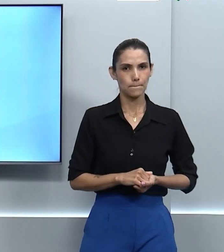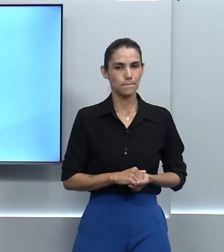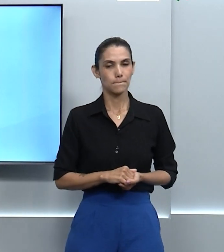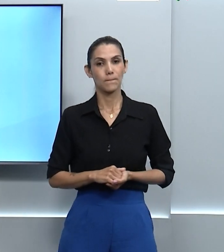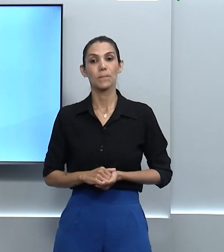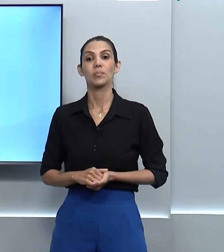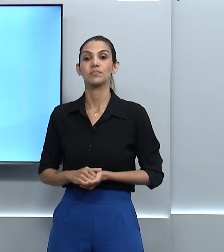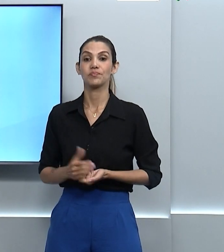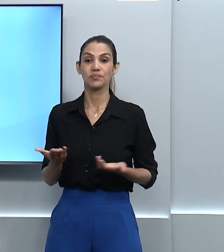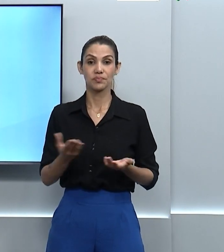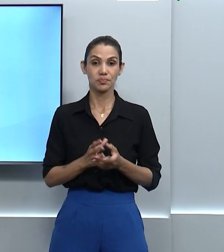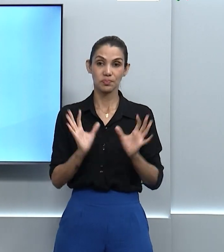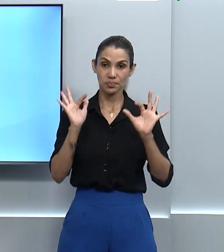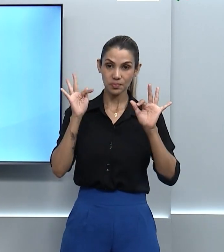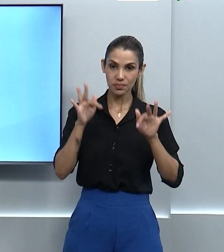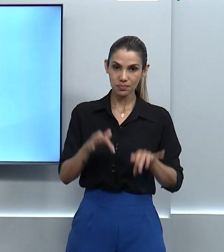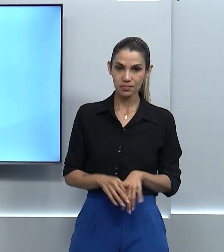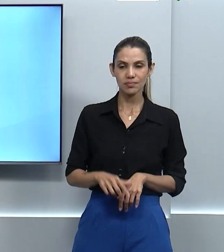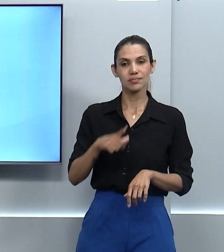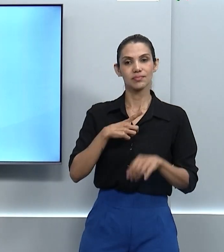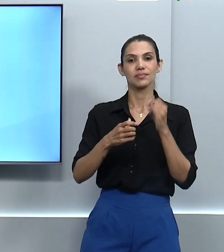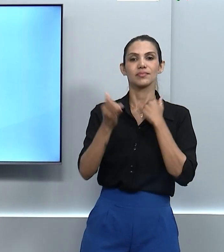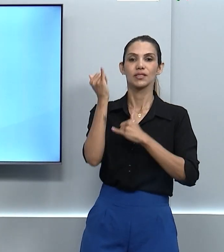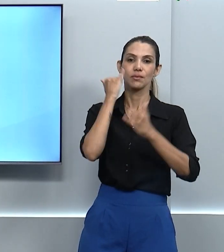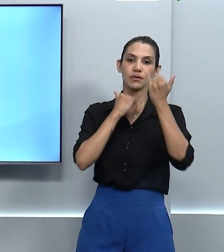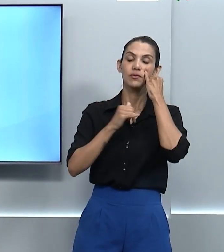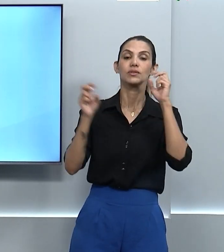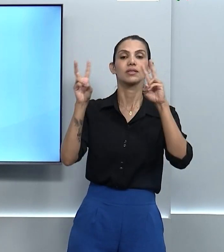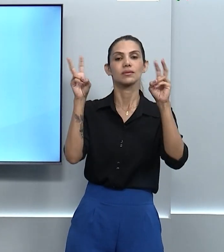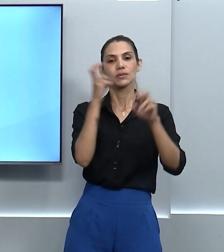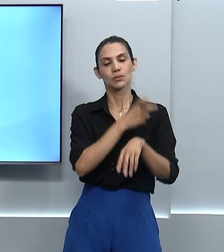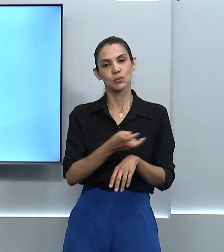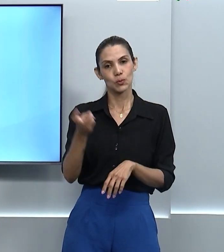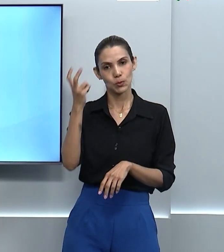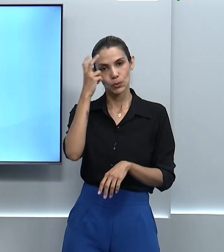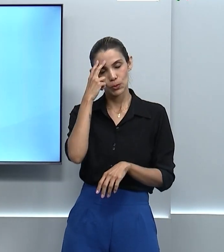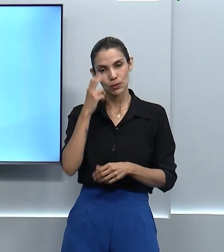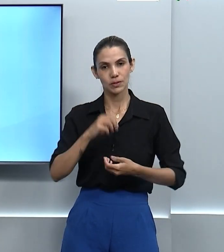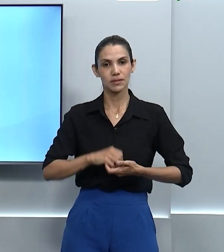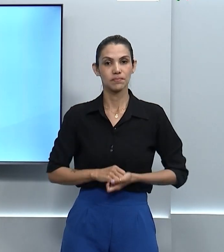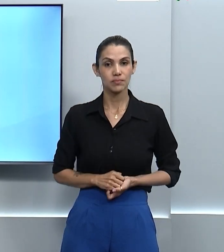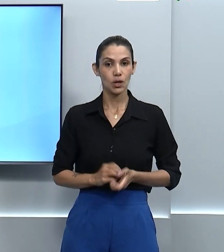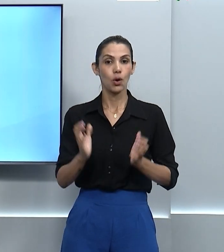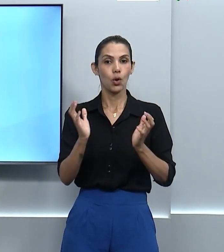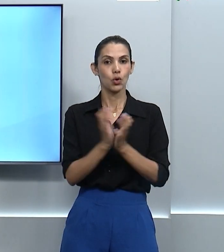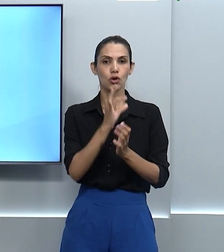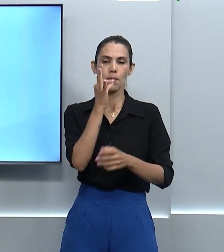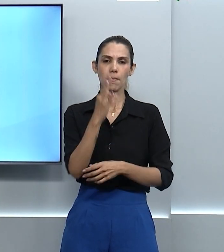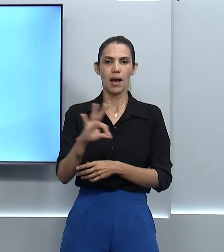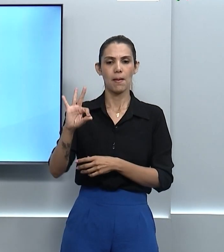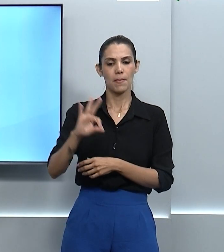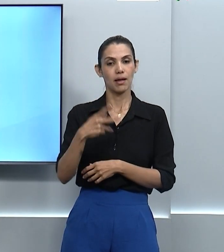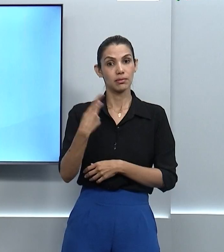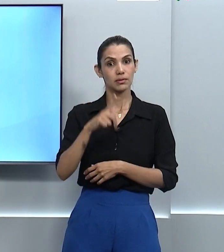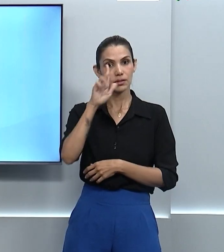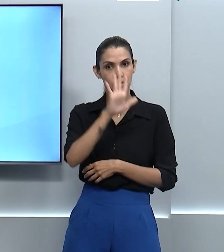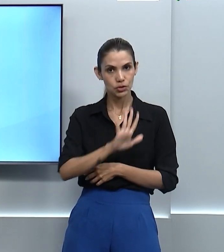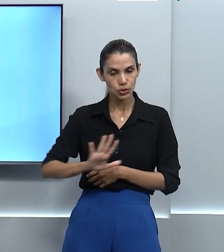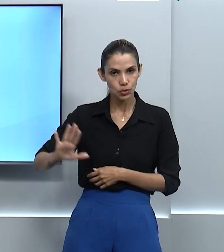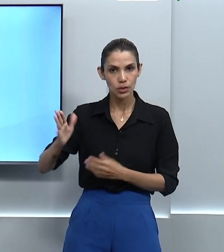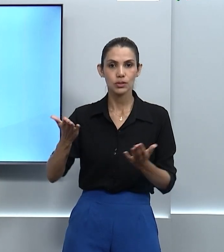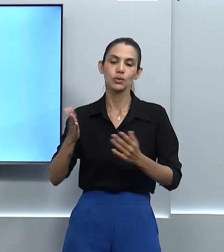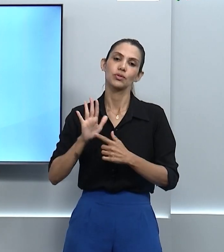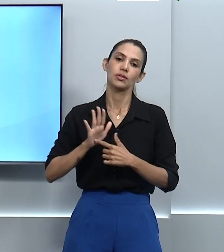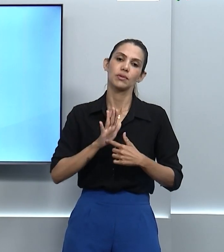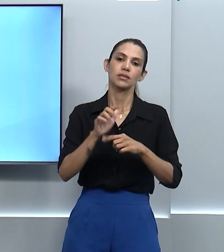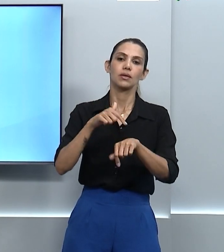Bom, e agora para finalizar, tem algumas informações sobre cultura. A primeira é que a Orquestra Filarmônica de Goiás se apresenta hoje, às 8